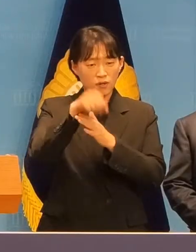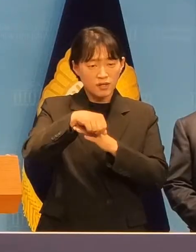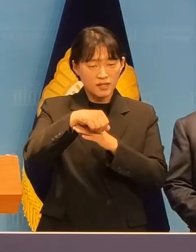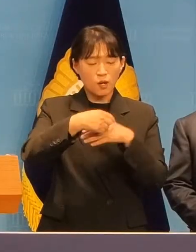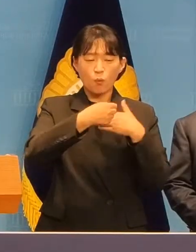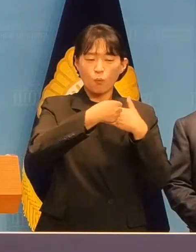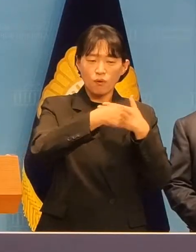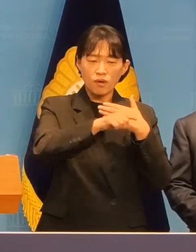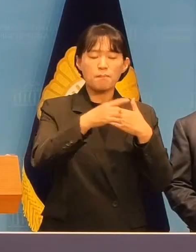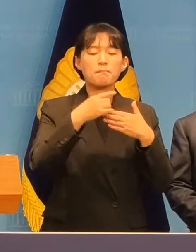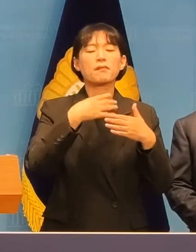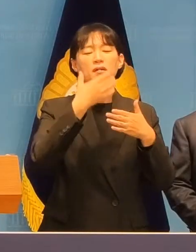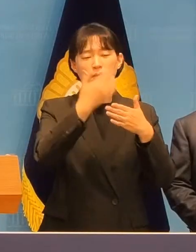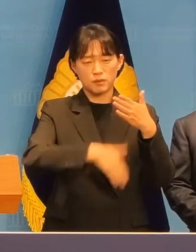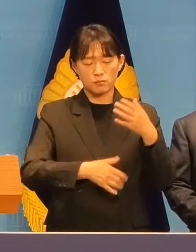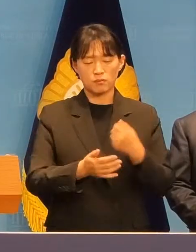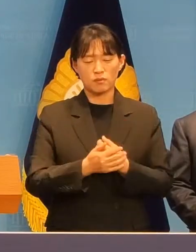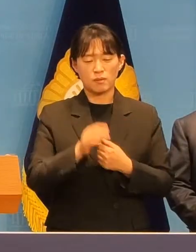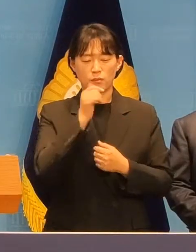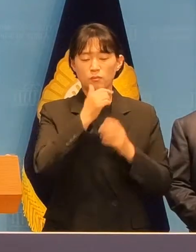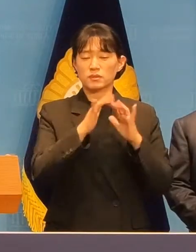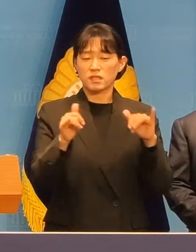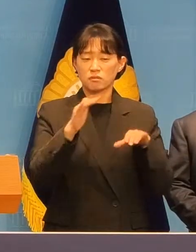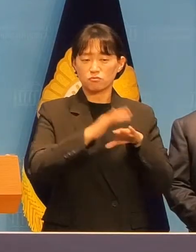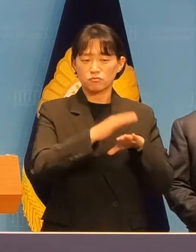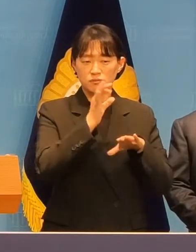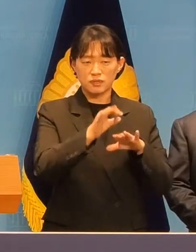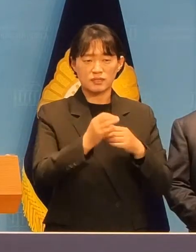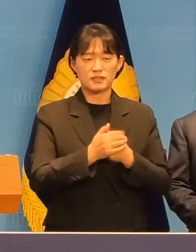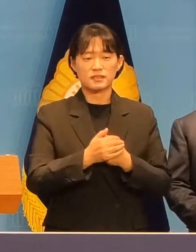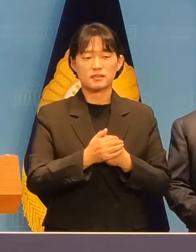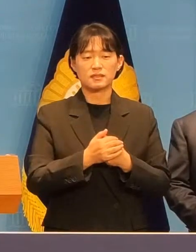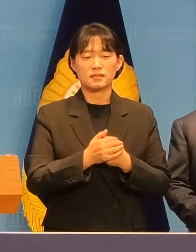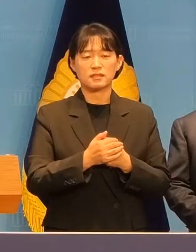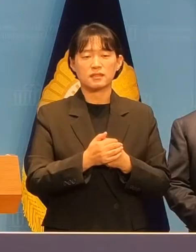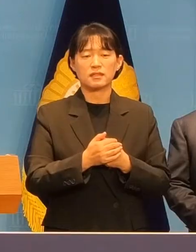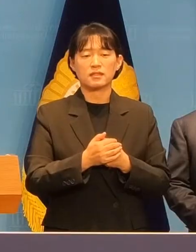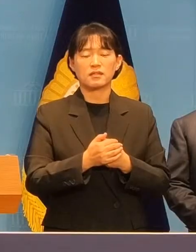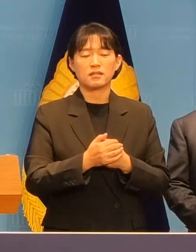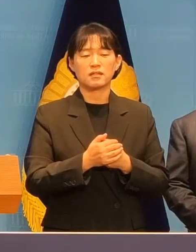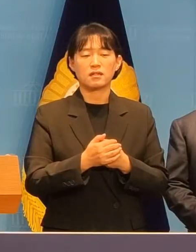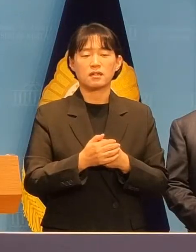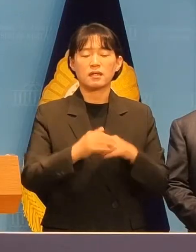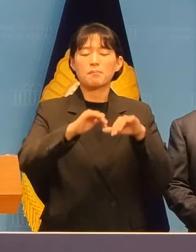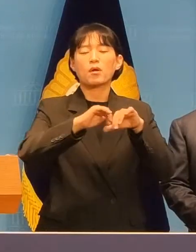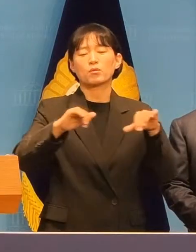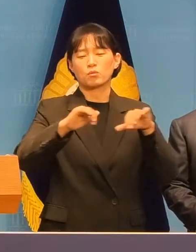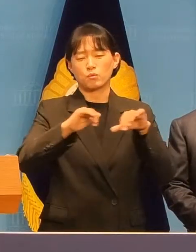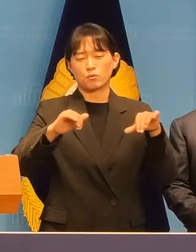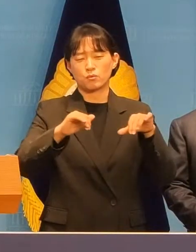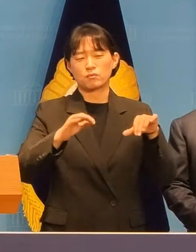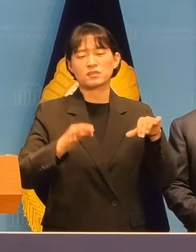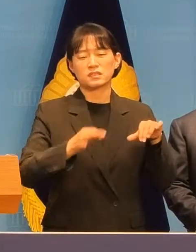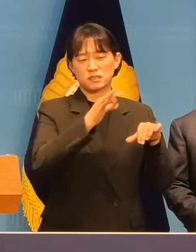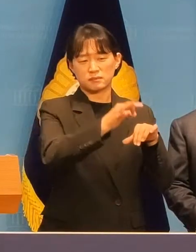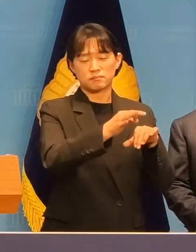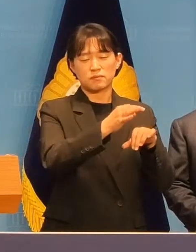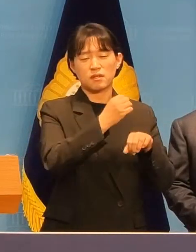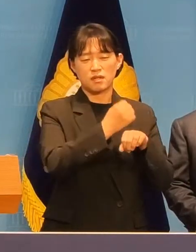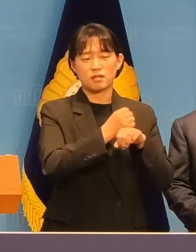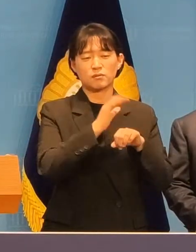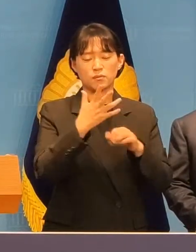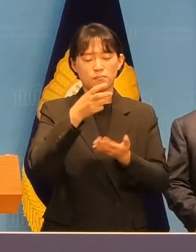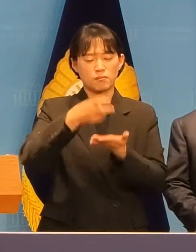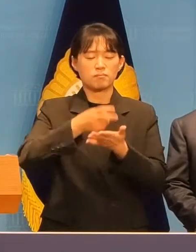경우로 제한하고 변호사 보수는 사전 확정, 별도로 지급하도록 제도화해야